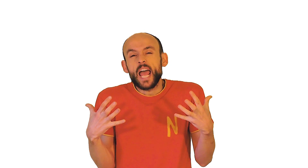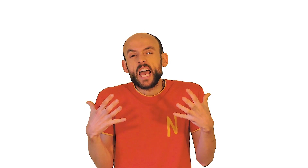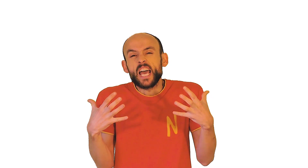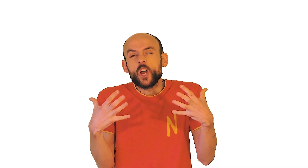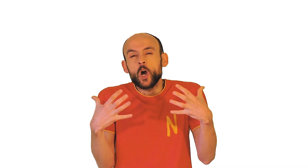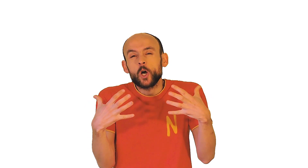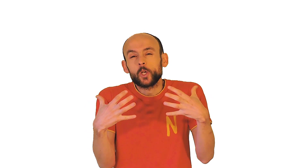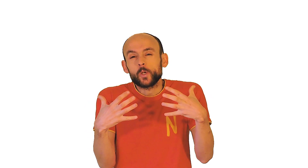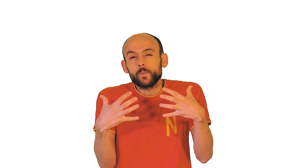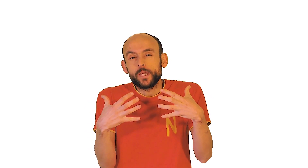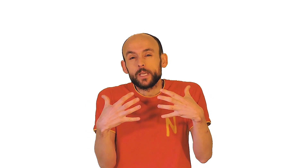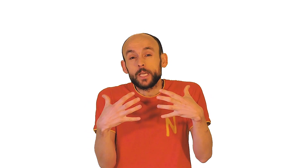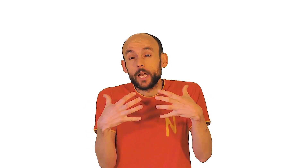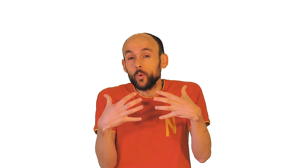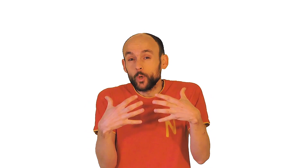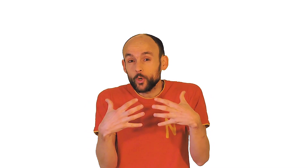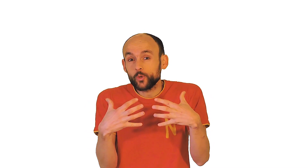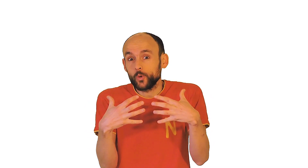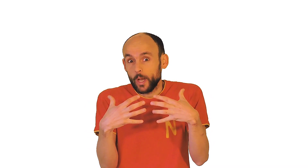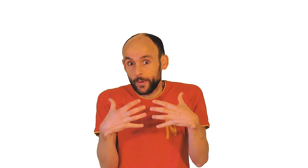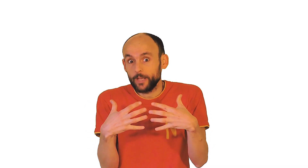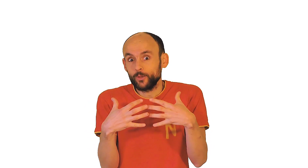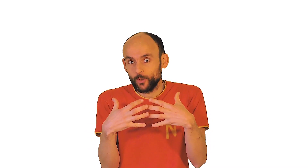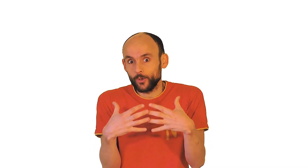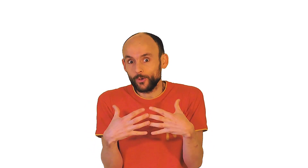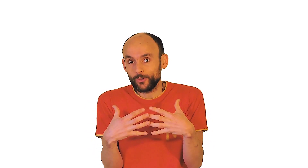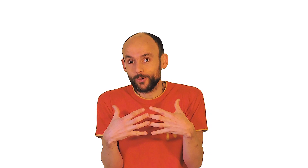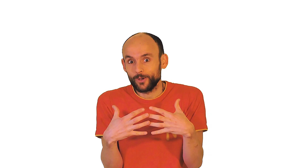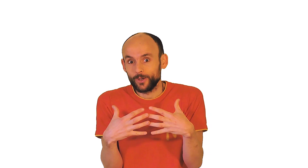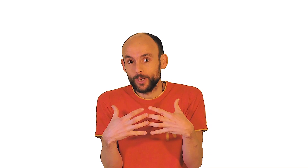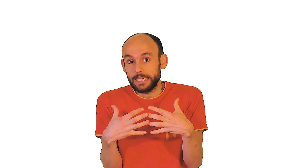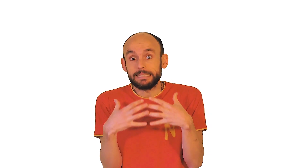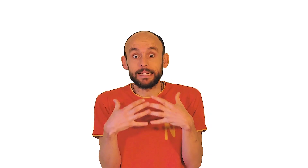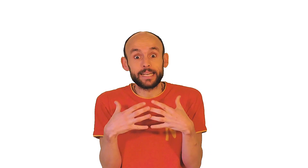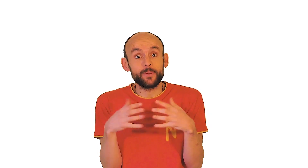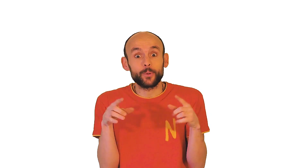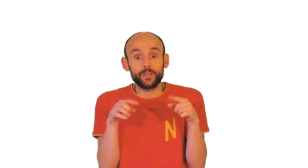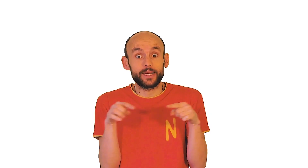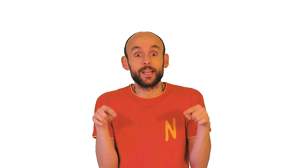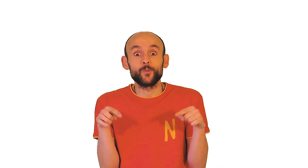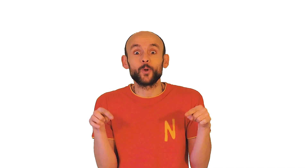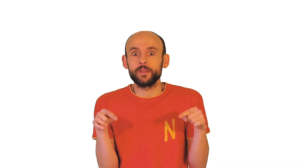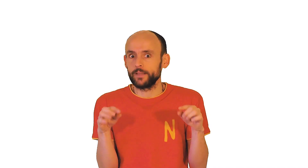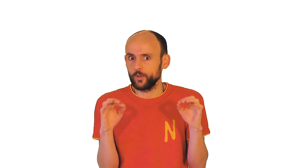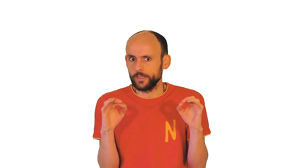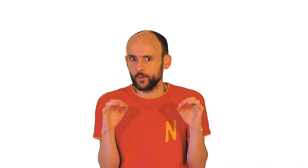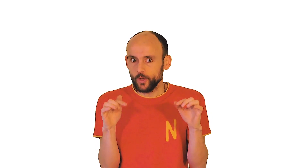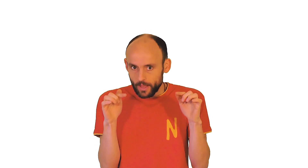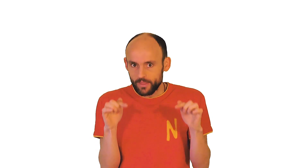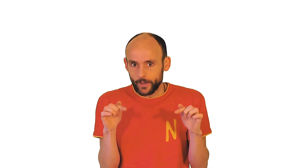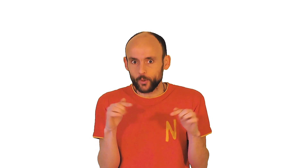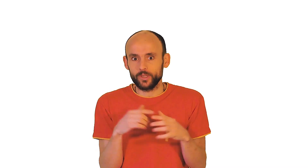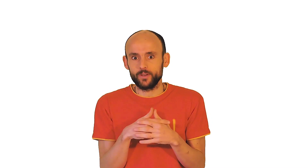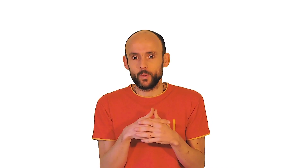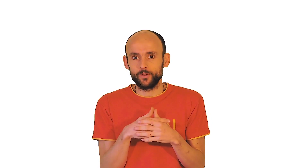un enorme y caluroso abrazo de oso. Y si querés, me podés dejar algún comentario lindo debajo